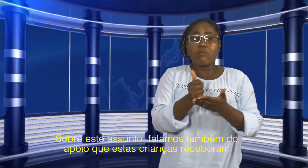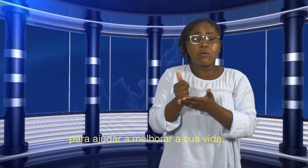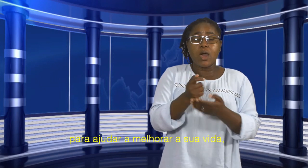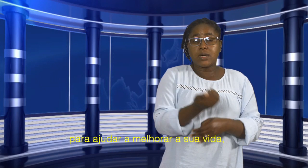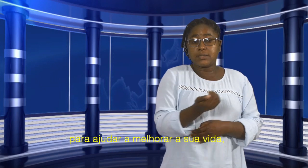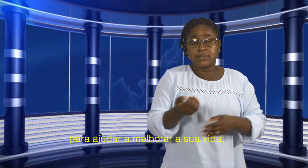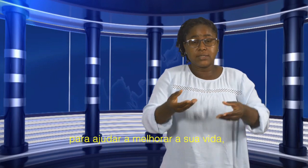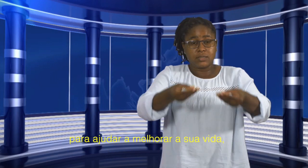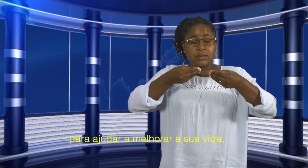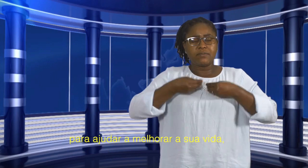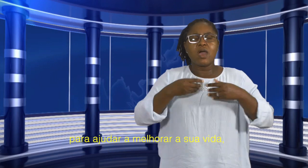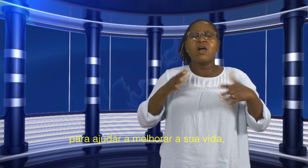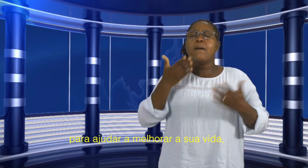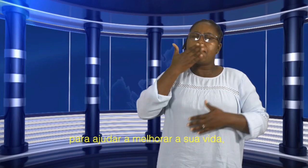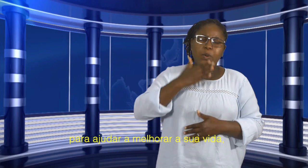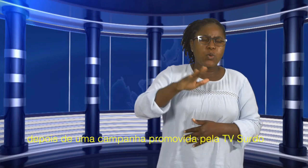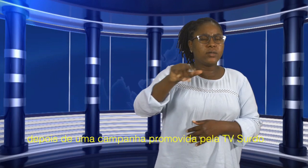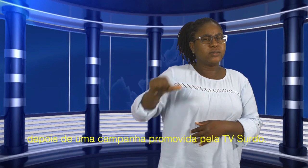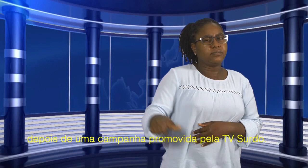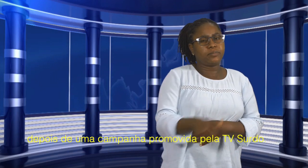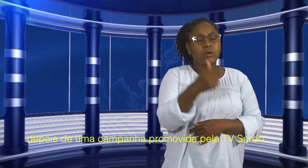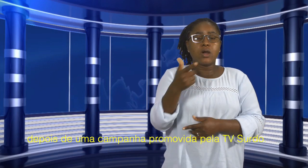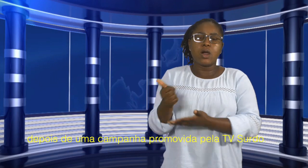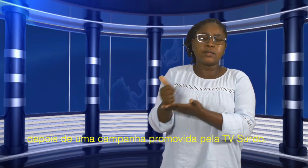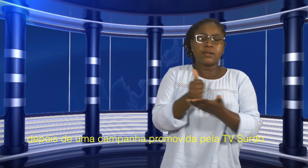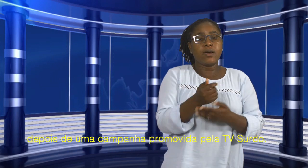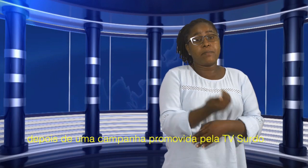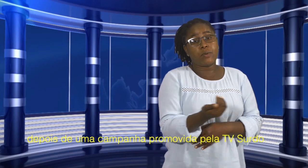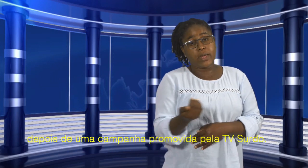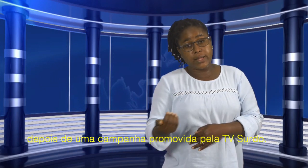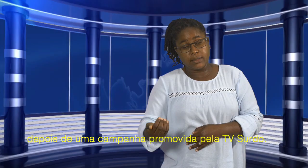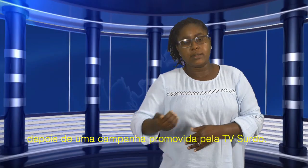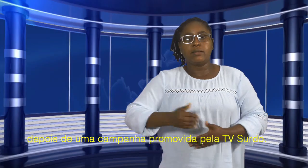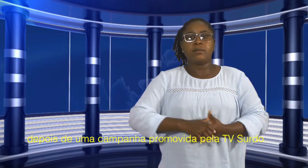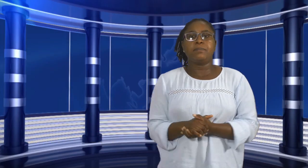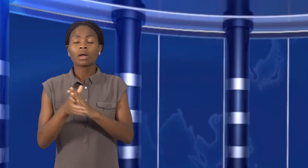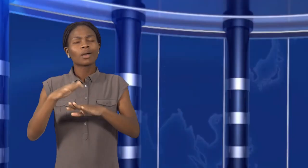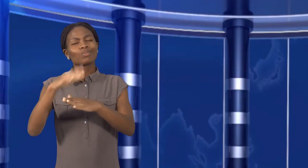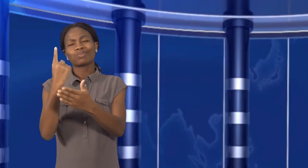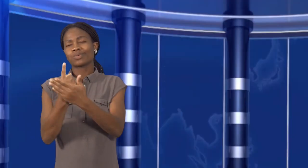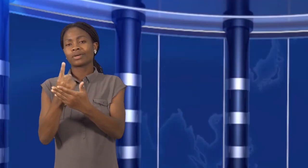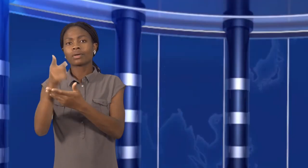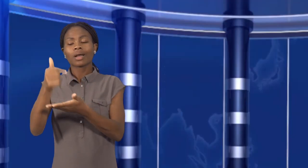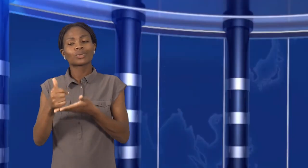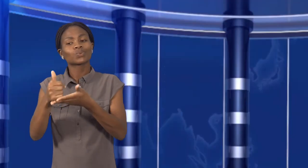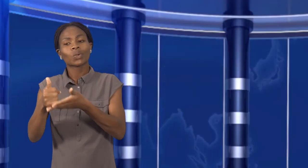receberam para ajudar a melhorar a sua vida, depois de uma campanha promovida pela TV Surdo.